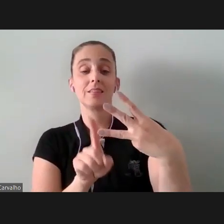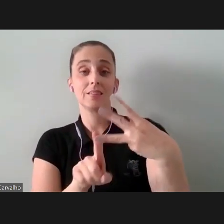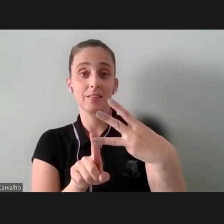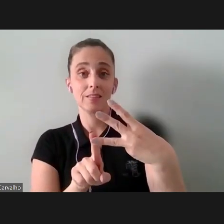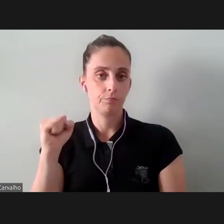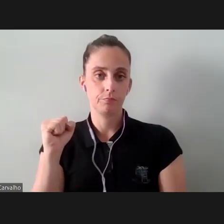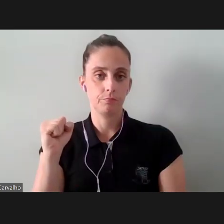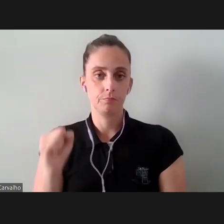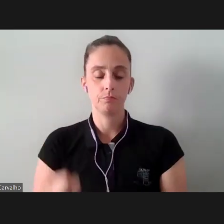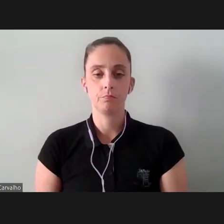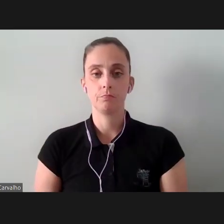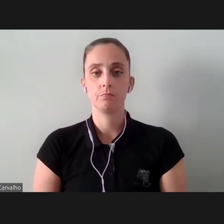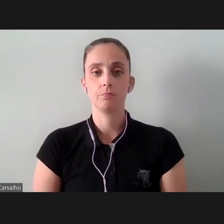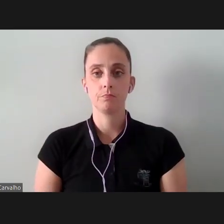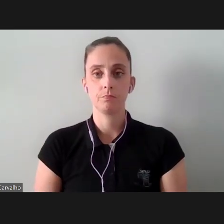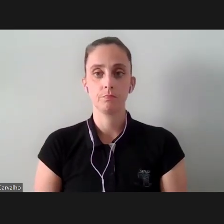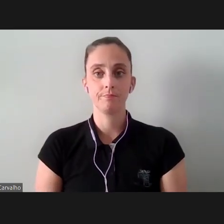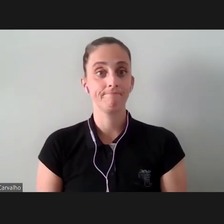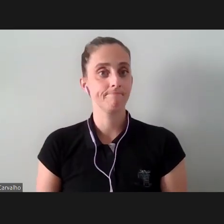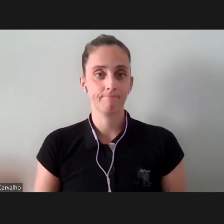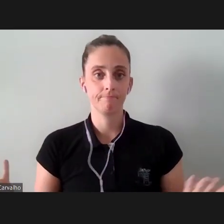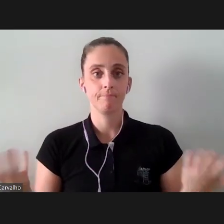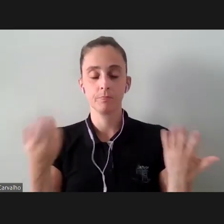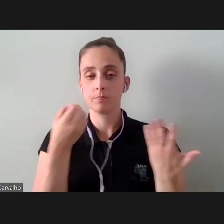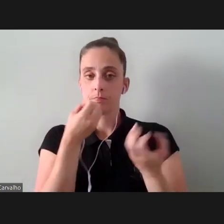frente de. Eu acho que perdemos a Camila.